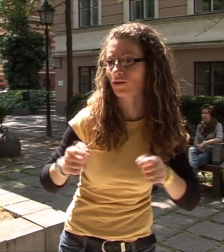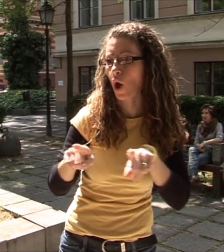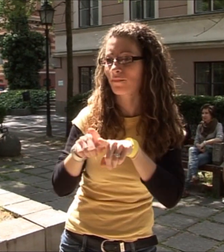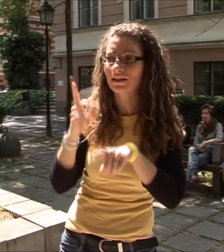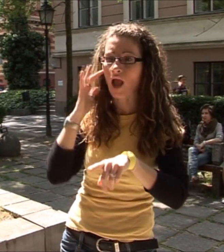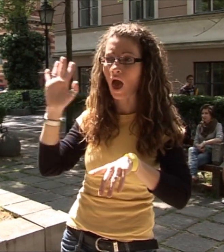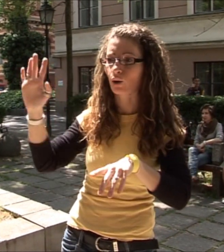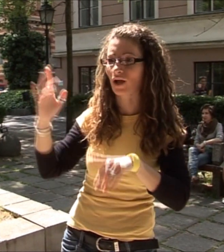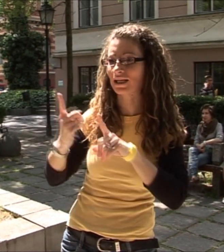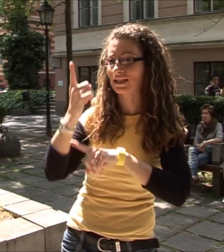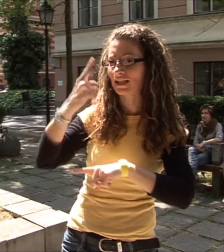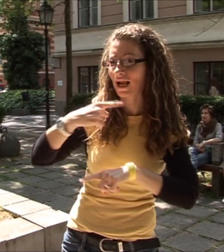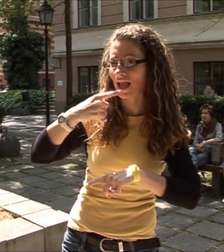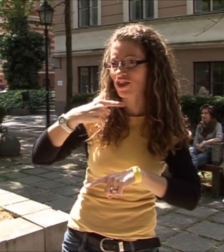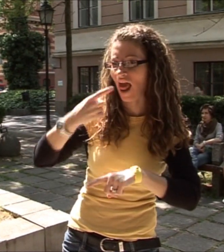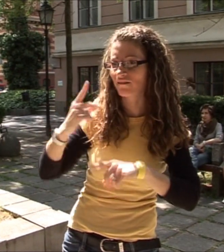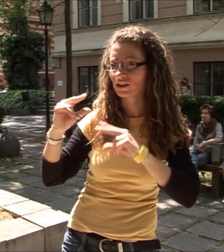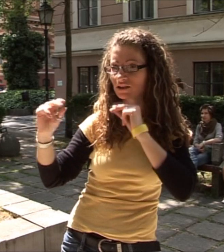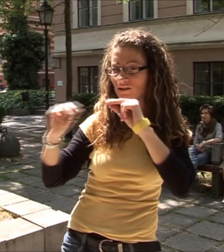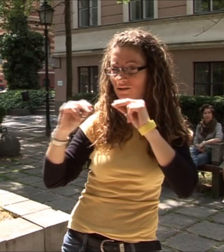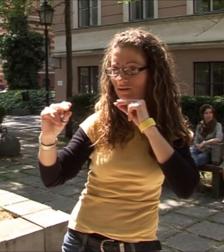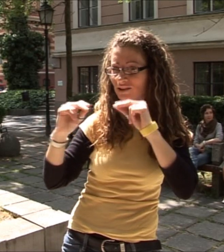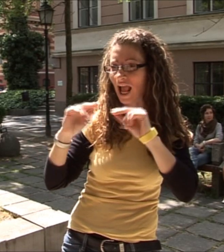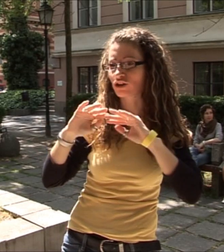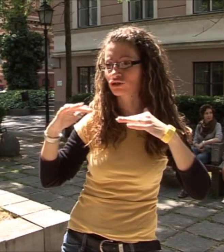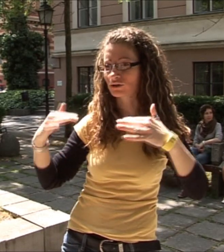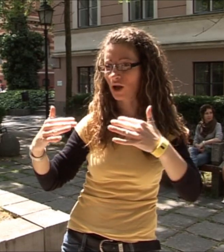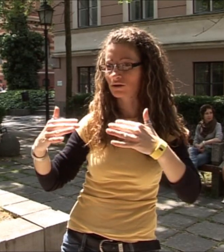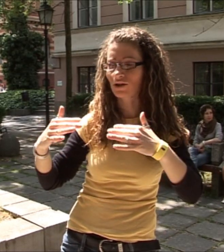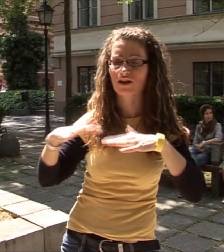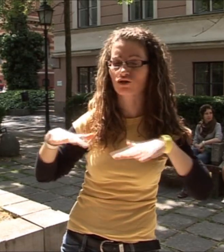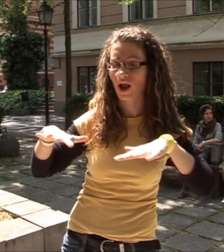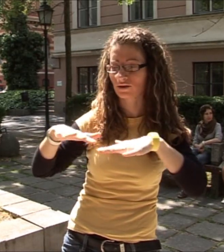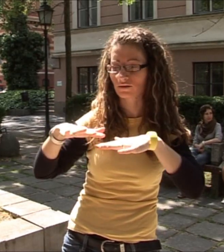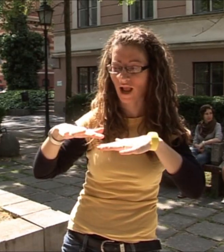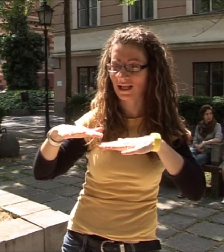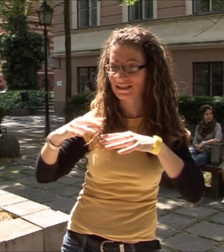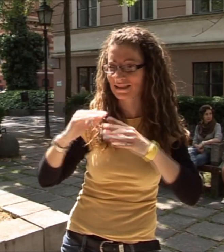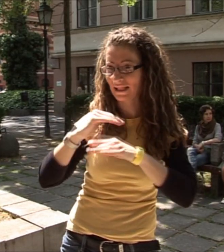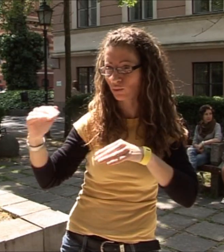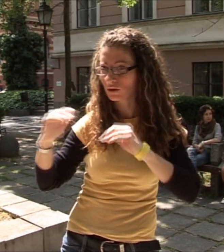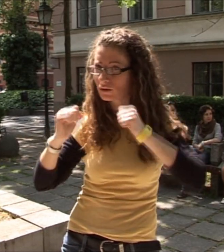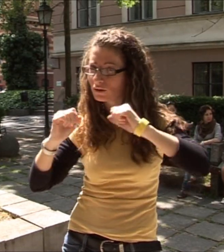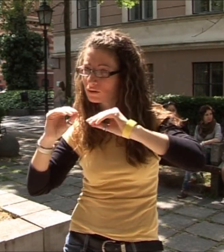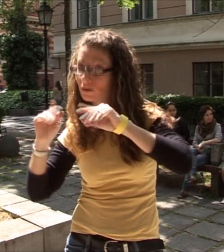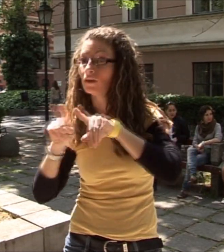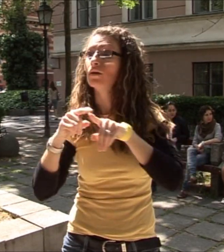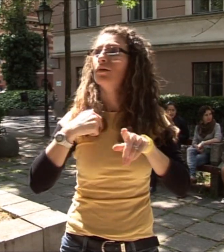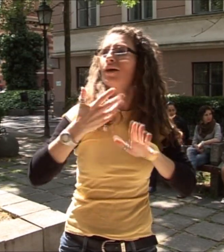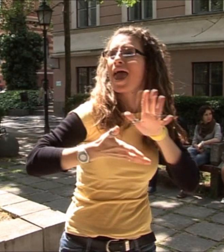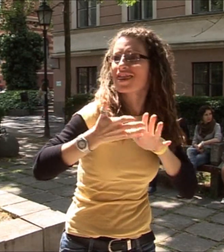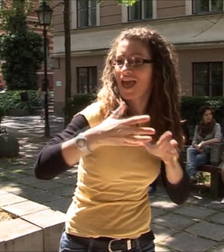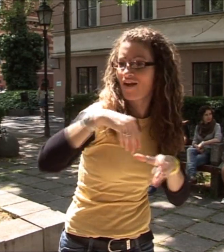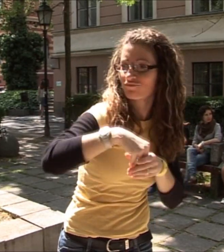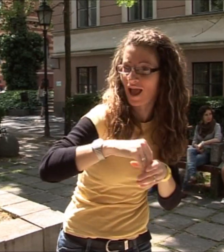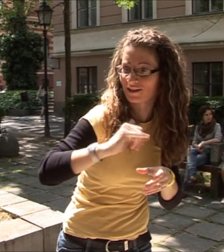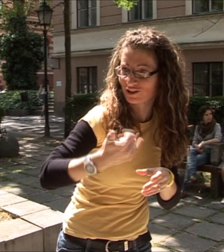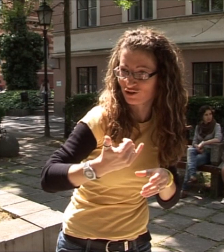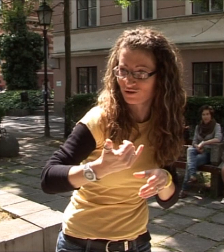gyakorolni valamint a hallóknak is a agená hogy társás gyakorl tudom hogy a jármben